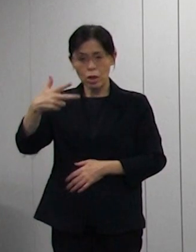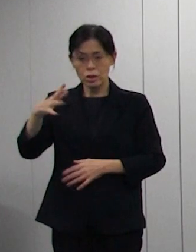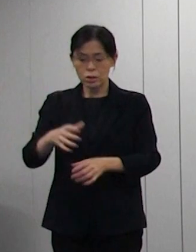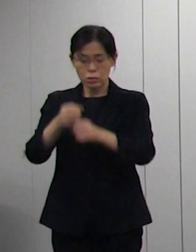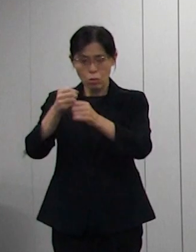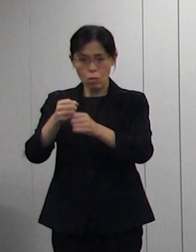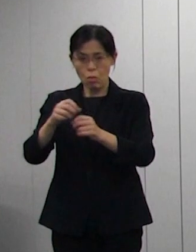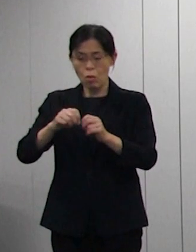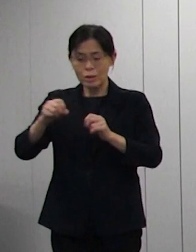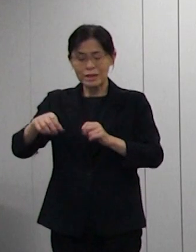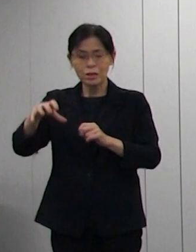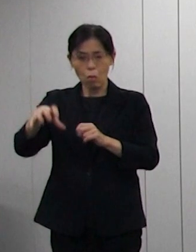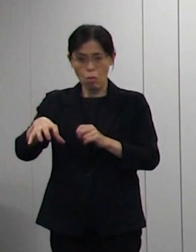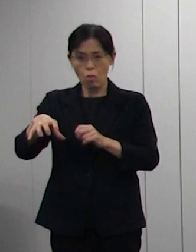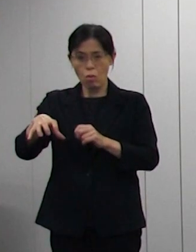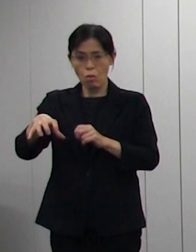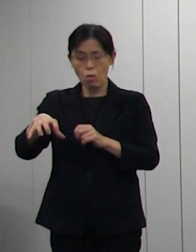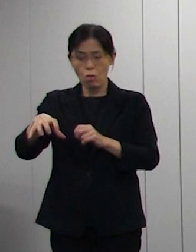総合支所